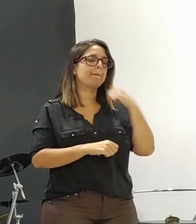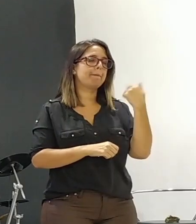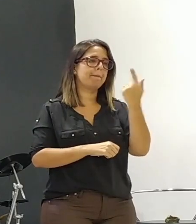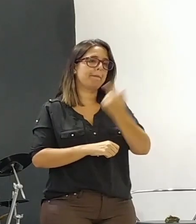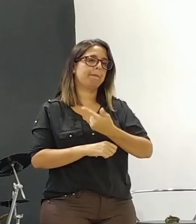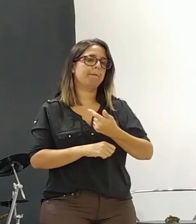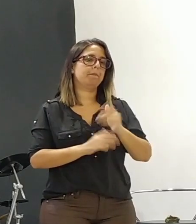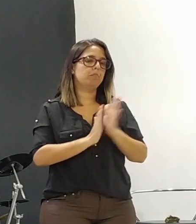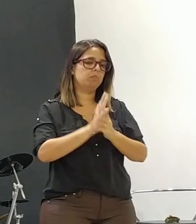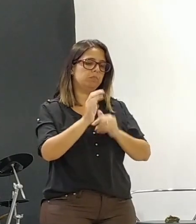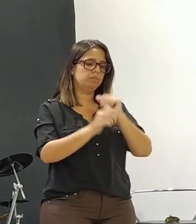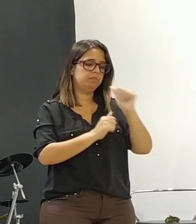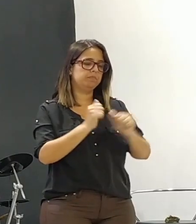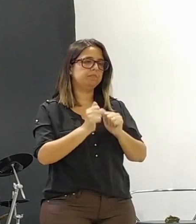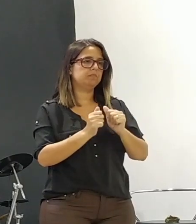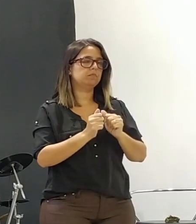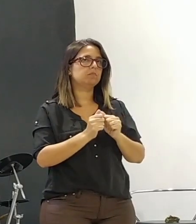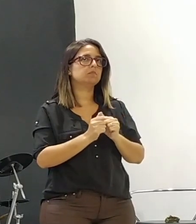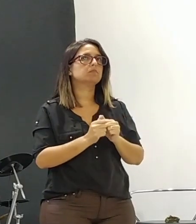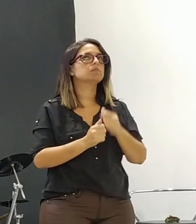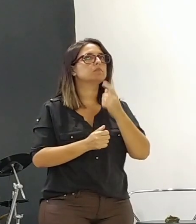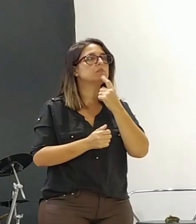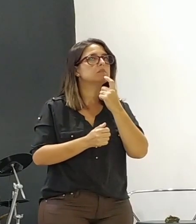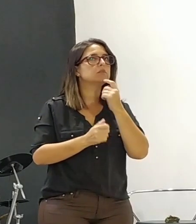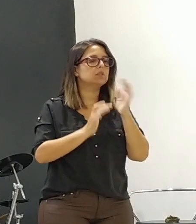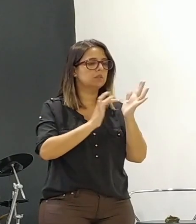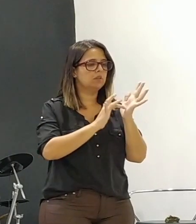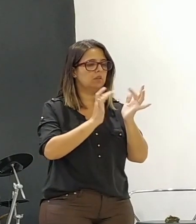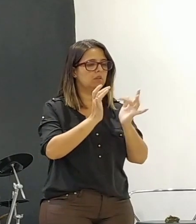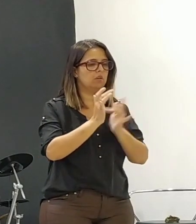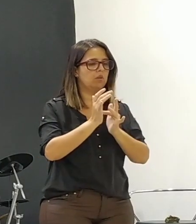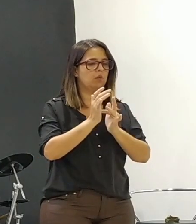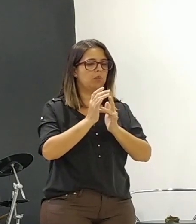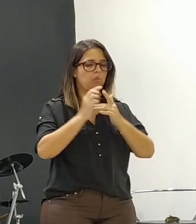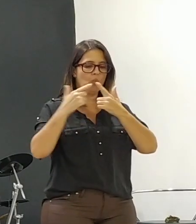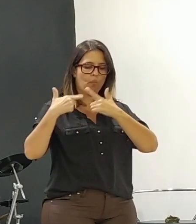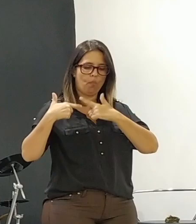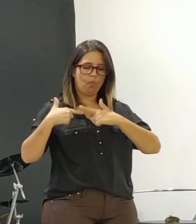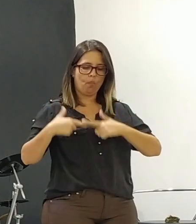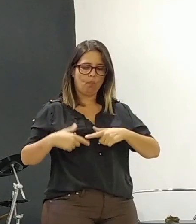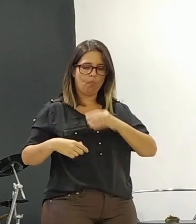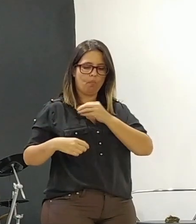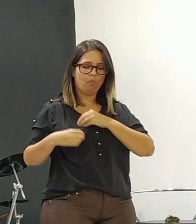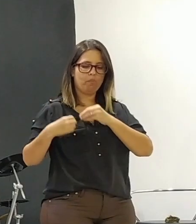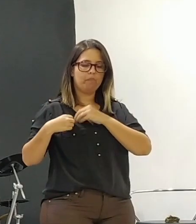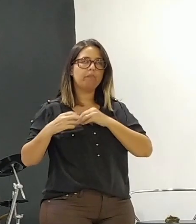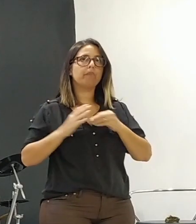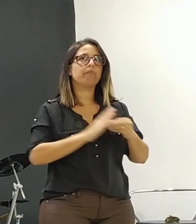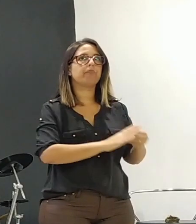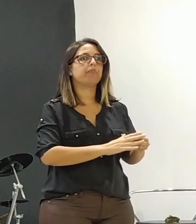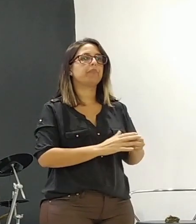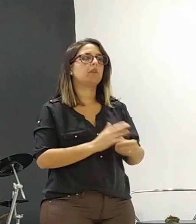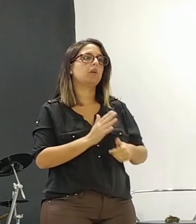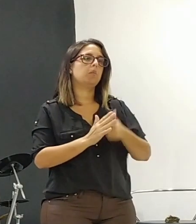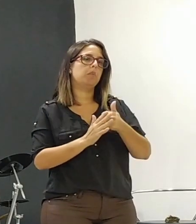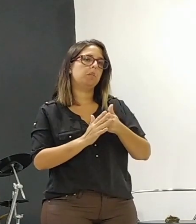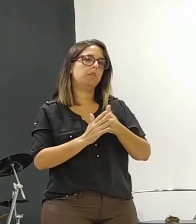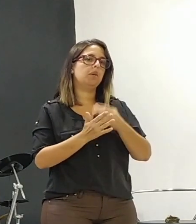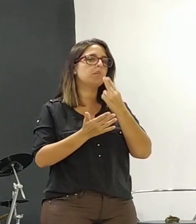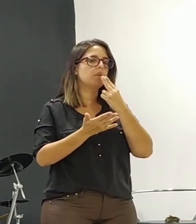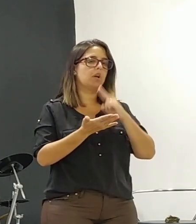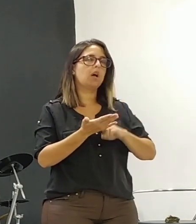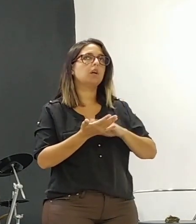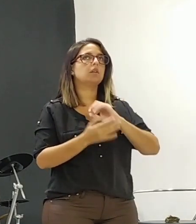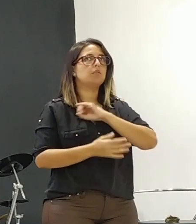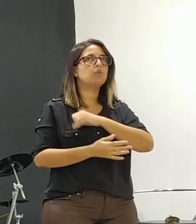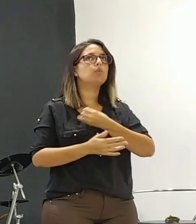nós. Aleluia. O sangue de Jesus nos purifica de todo pecado. Está lá na primeira carta de João, capítulo